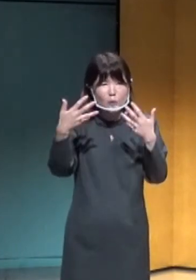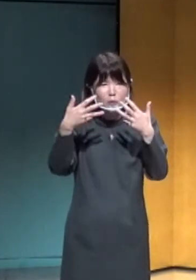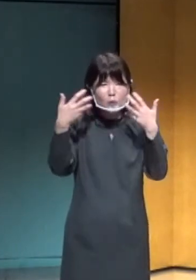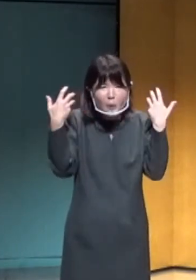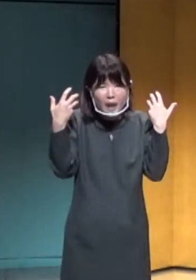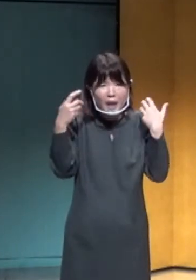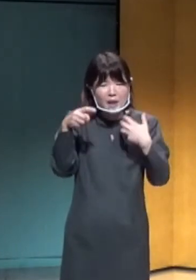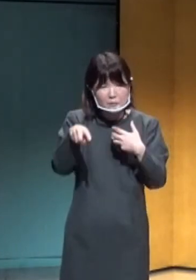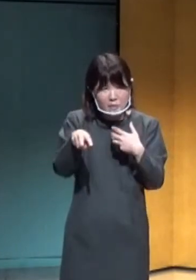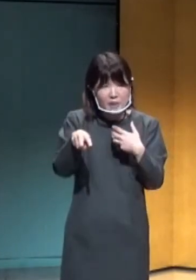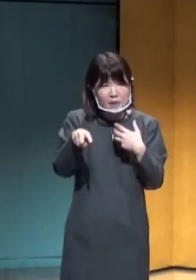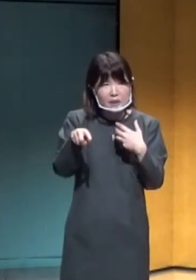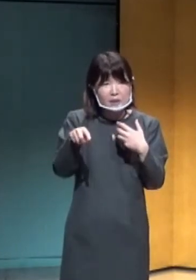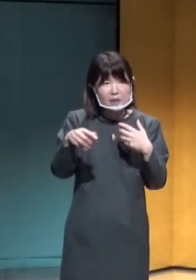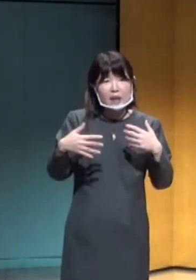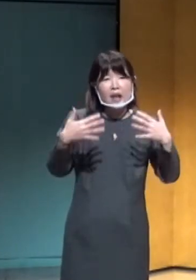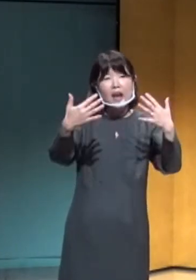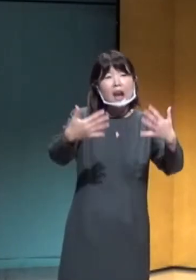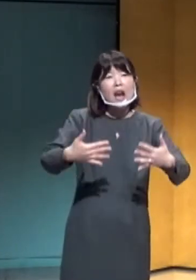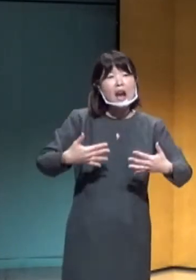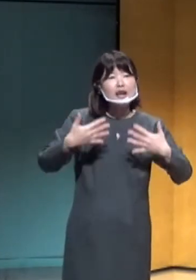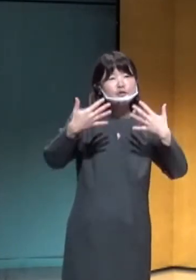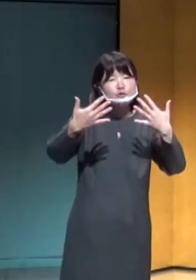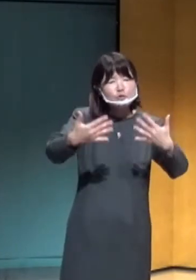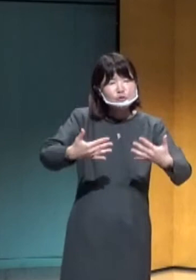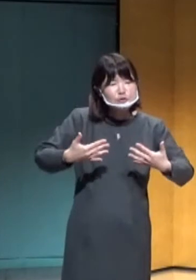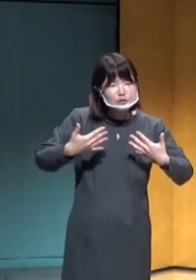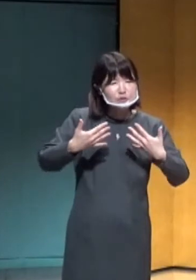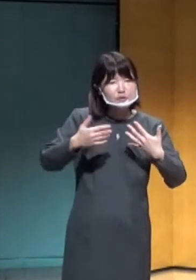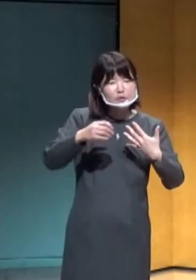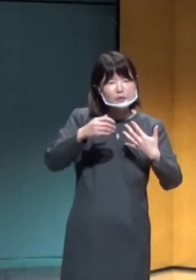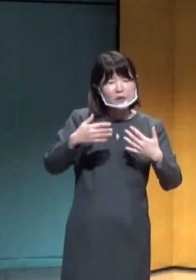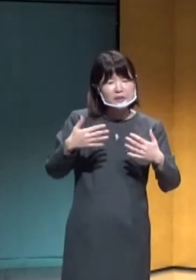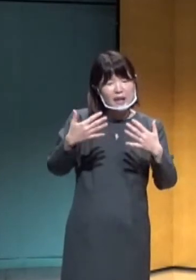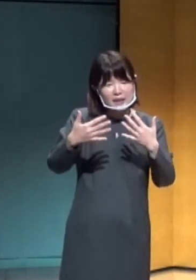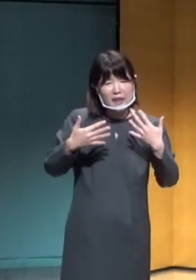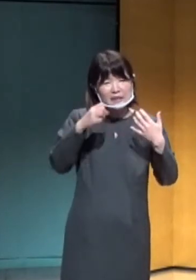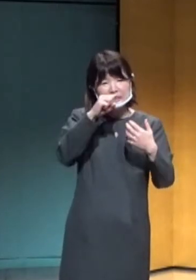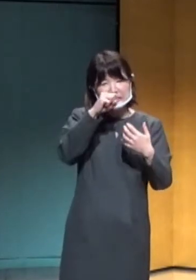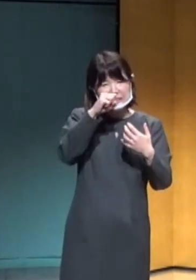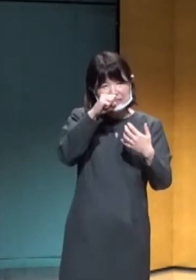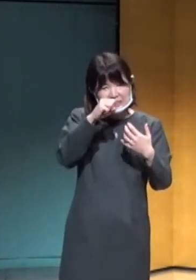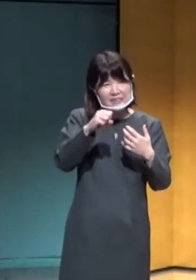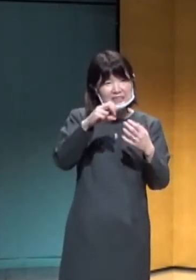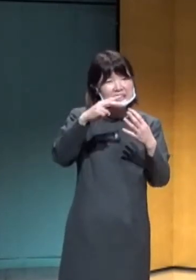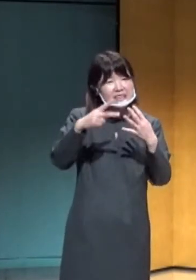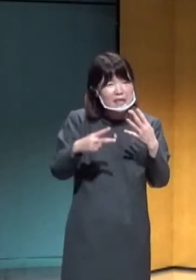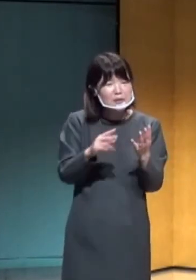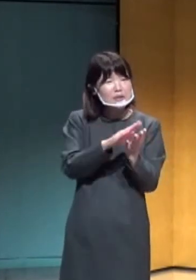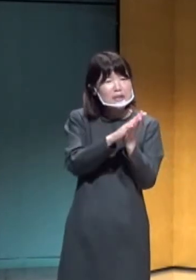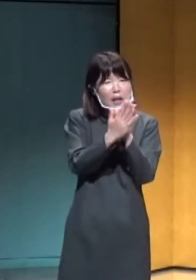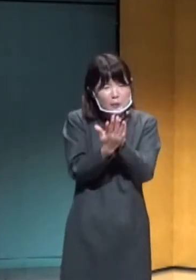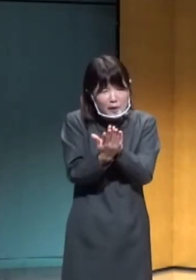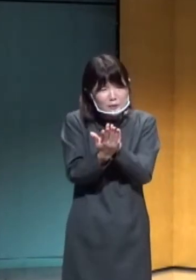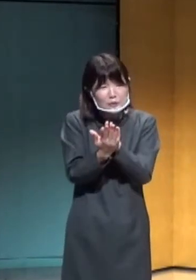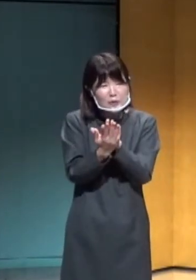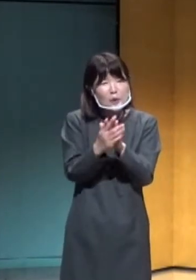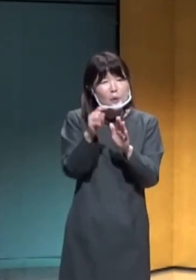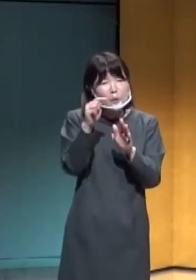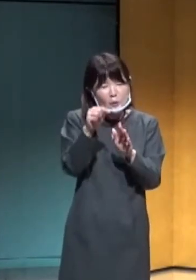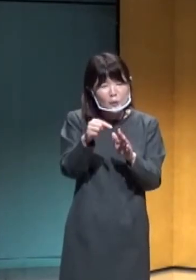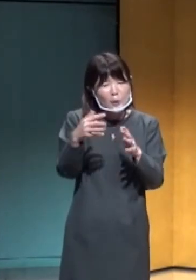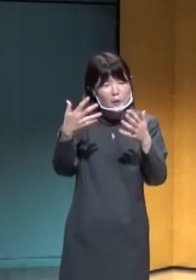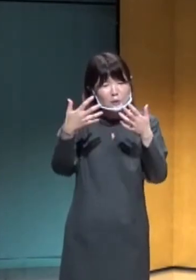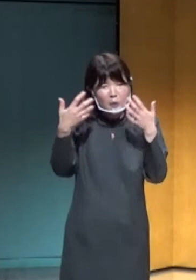らみ春の帯同を助く、この言葉のようにコロナに耐えながらも、この先にはき